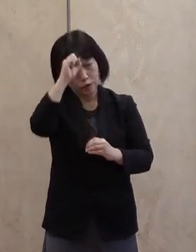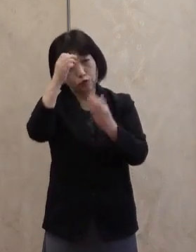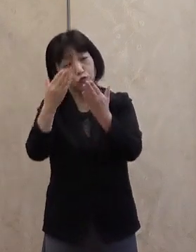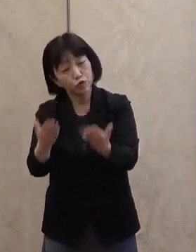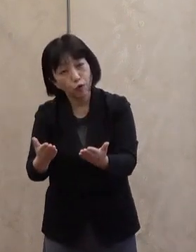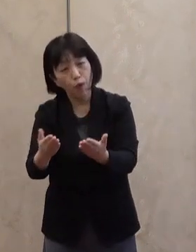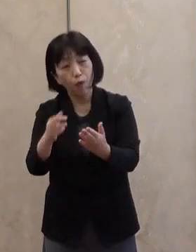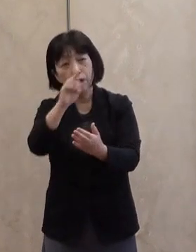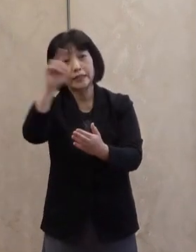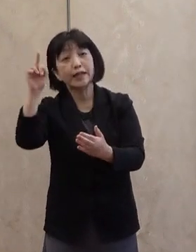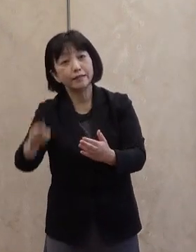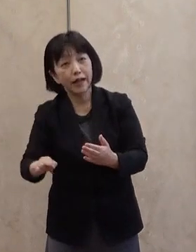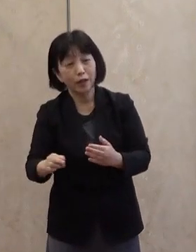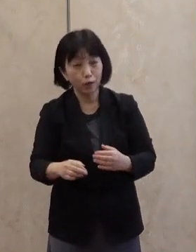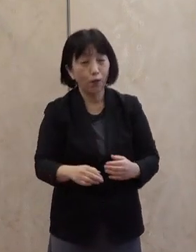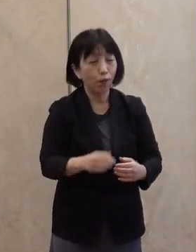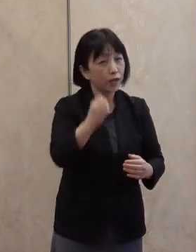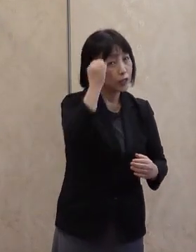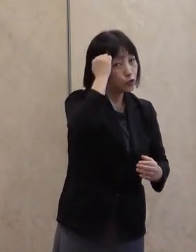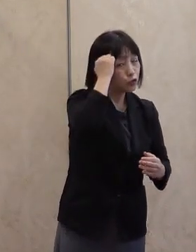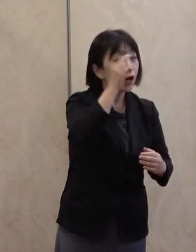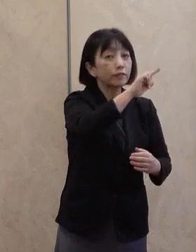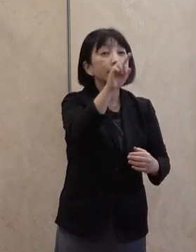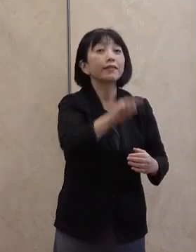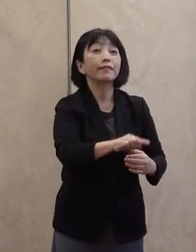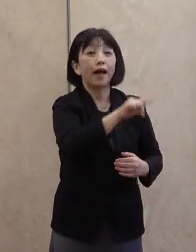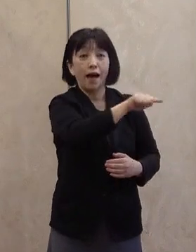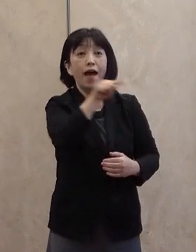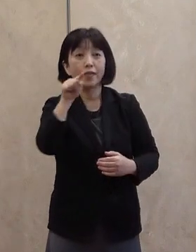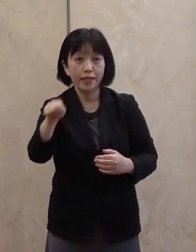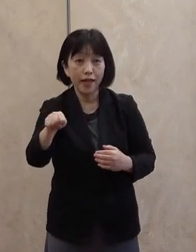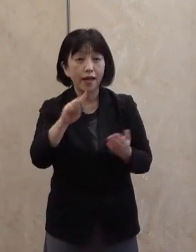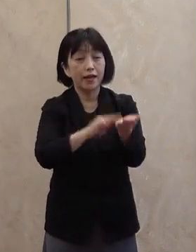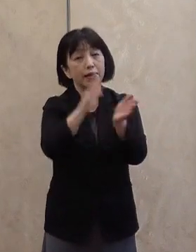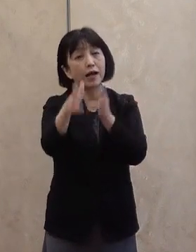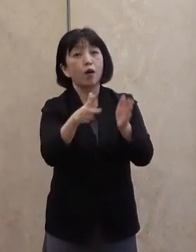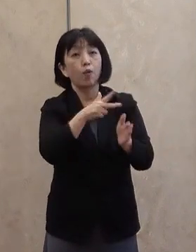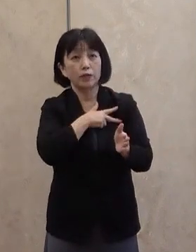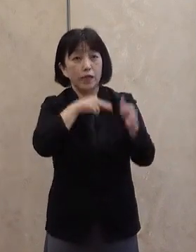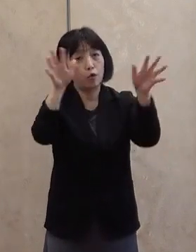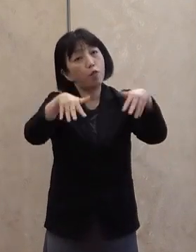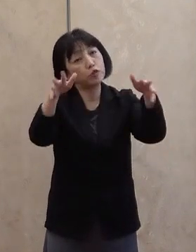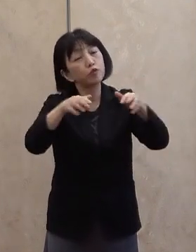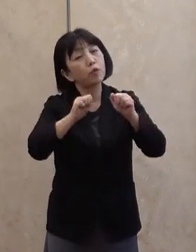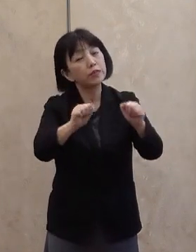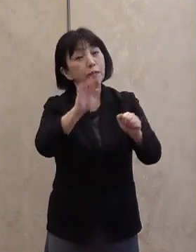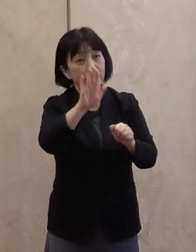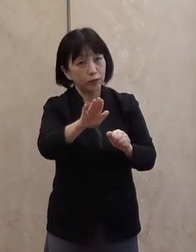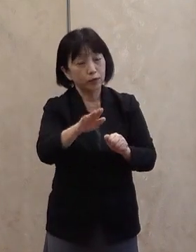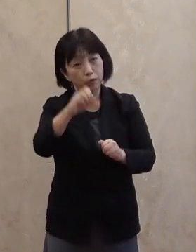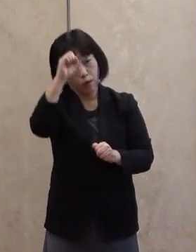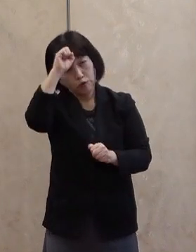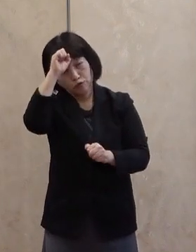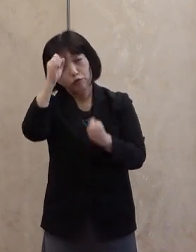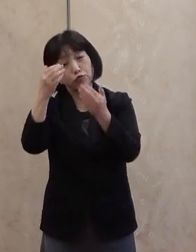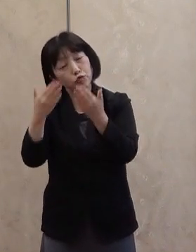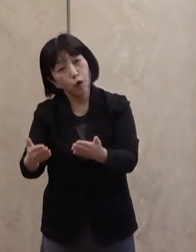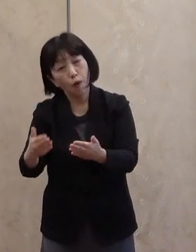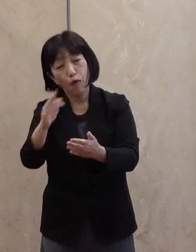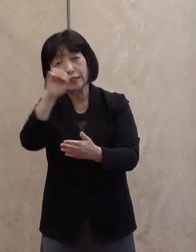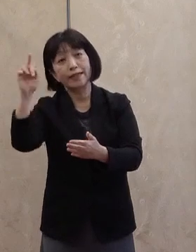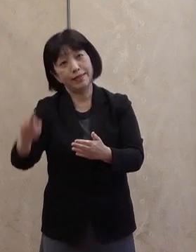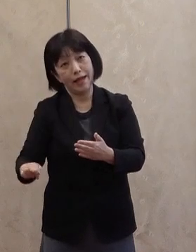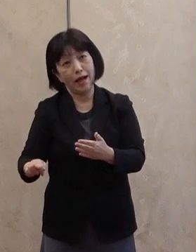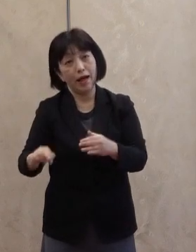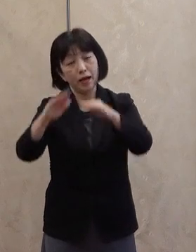看護師さんの募集を改めて行います。 大阪コロナ重症センターですけれども、全